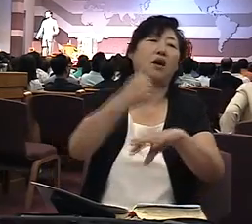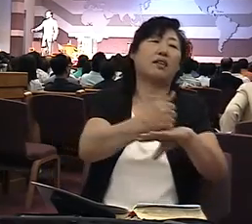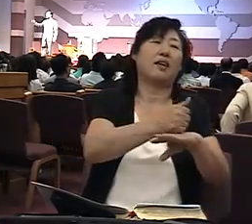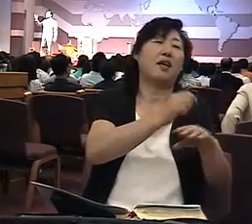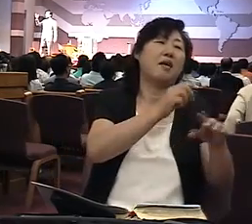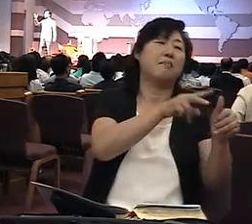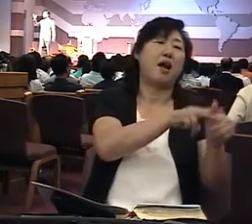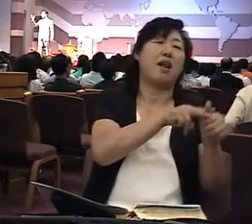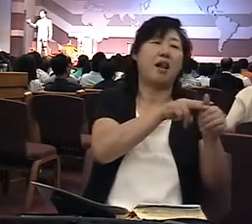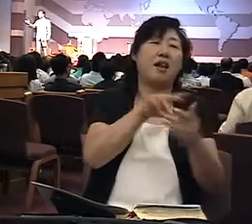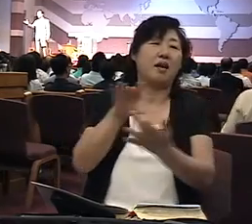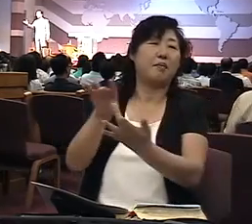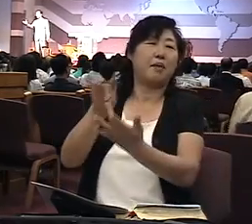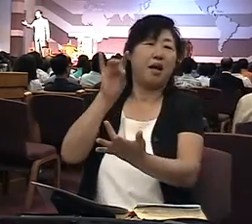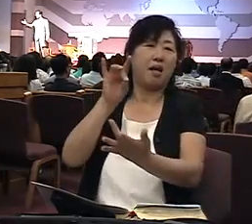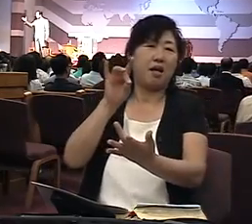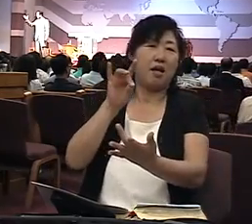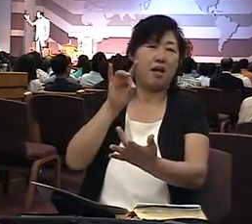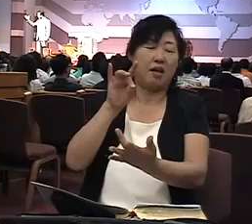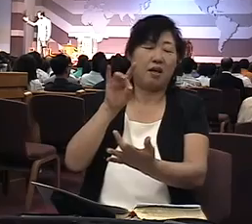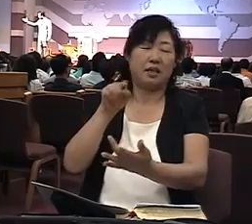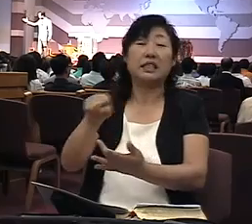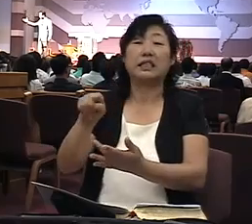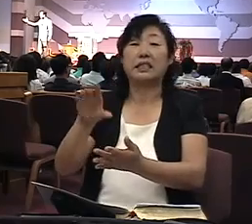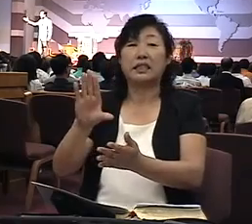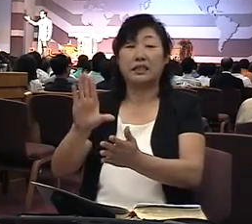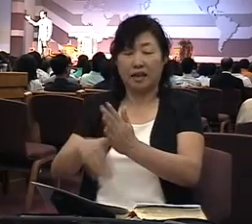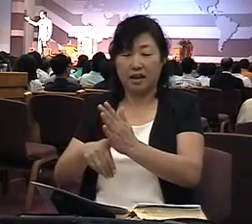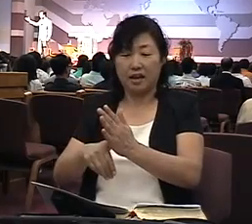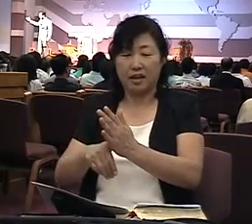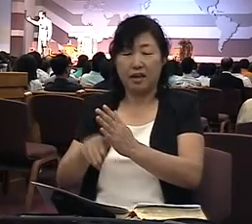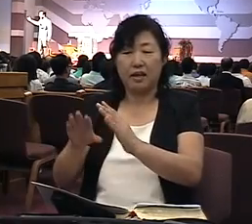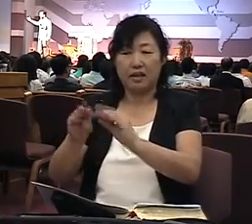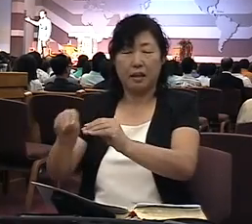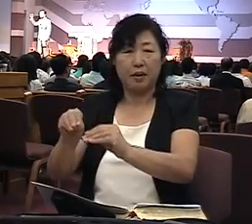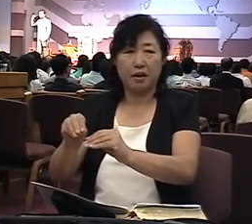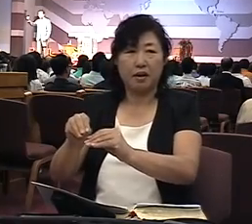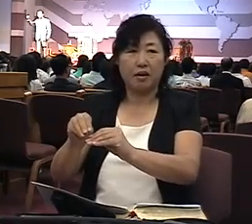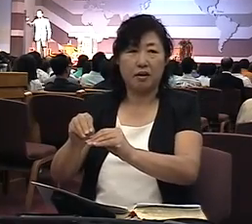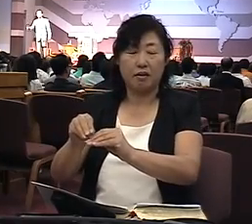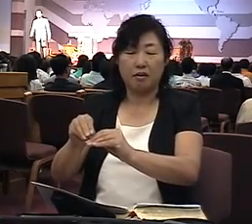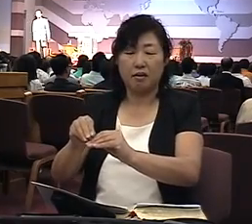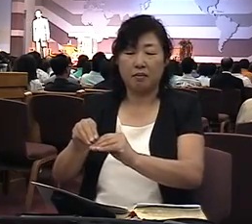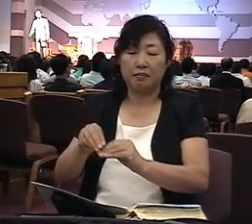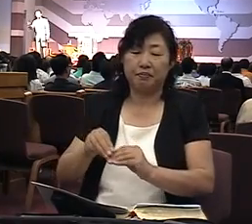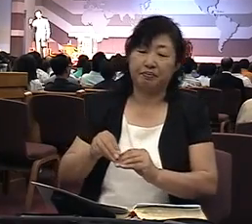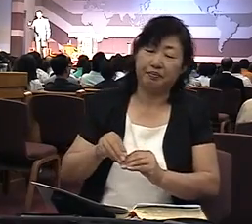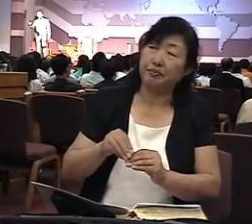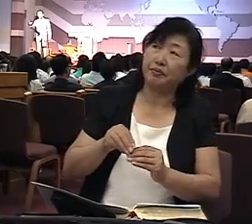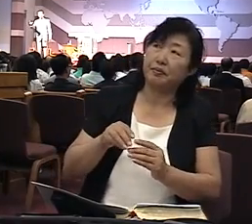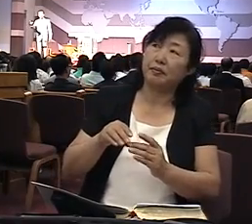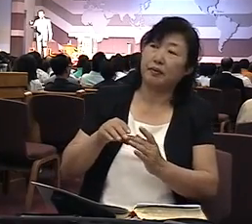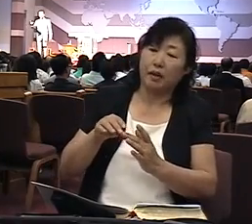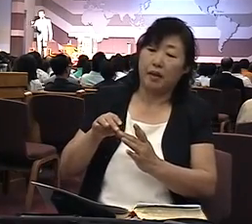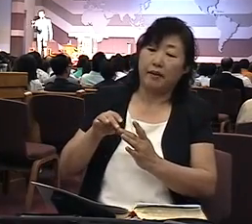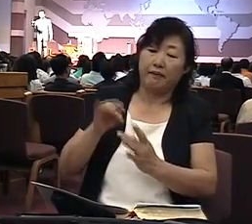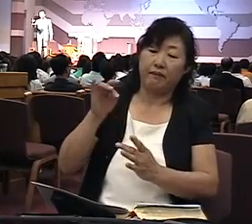그때 스톱하는 말들이 Fit for the King 이라는 브랜드를 만들어요. Fit for the